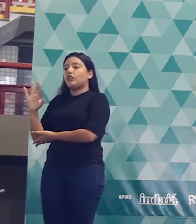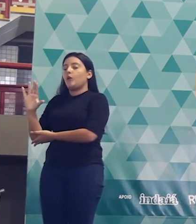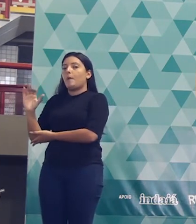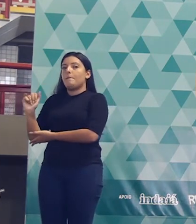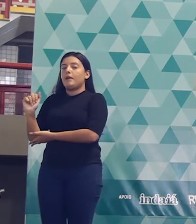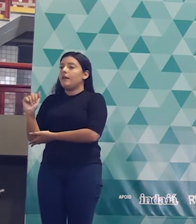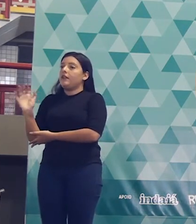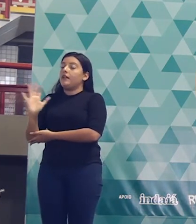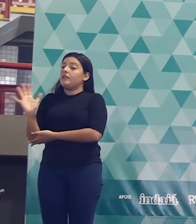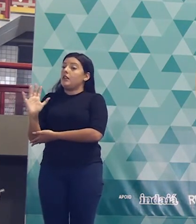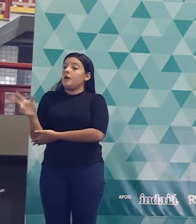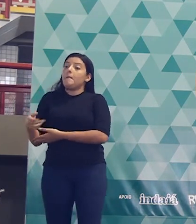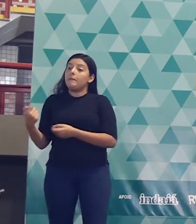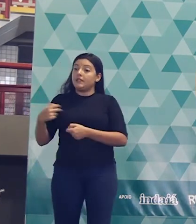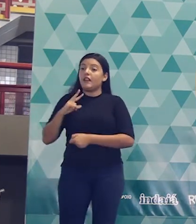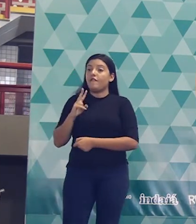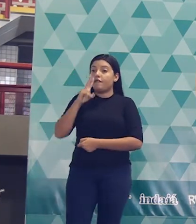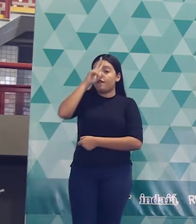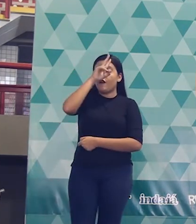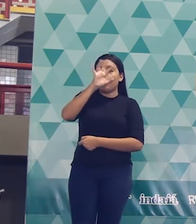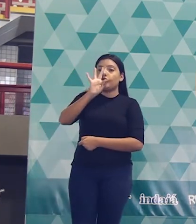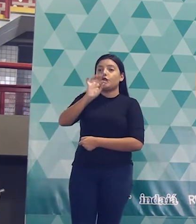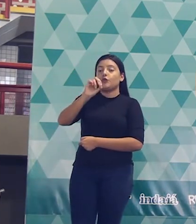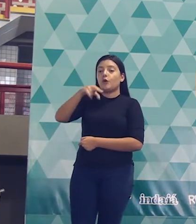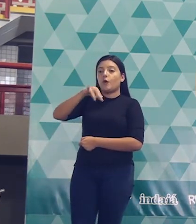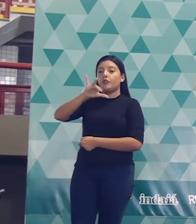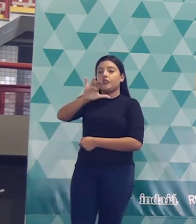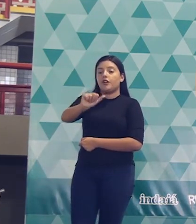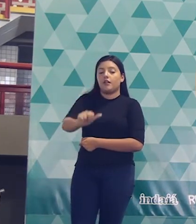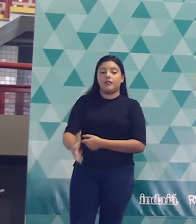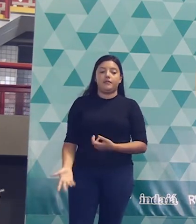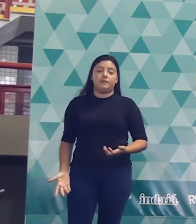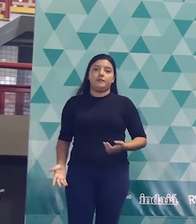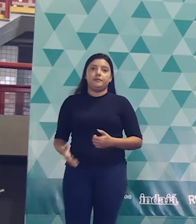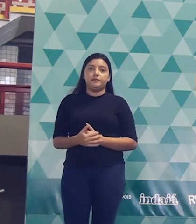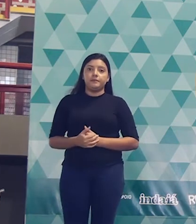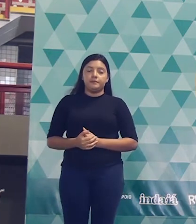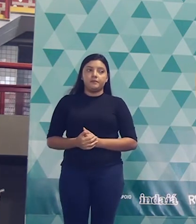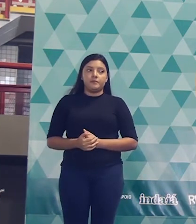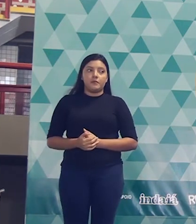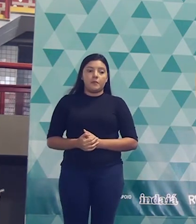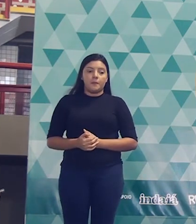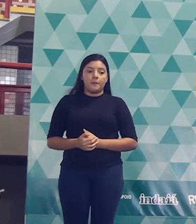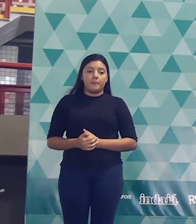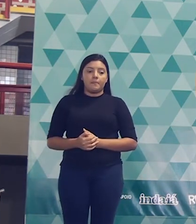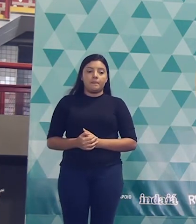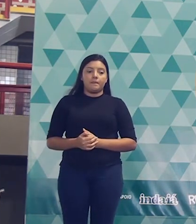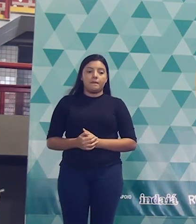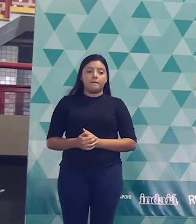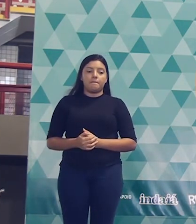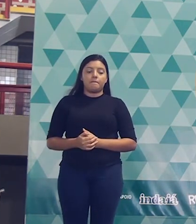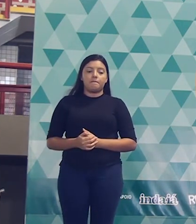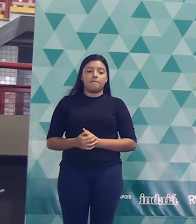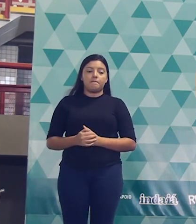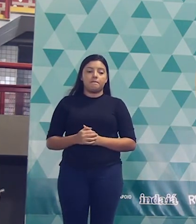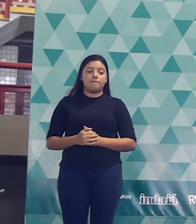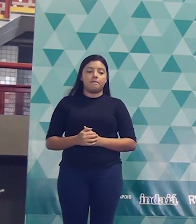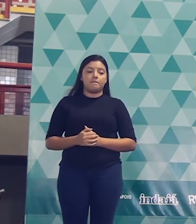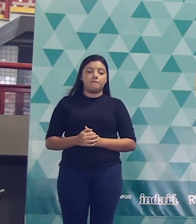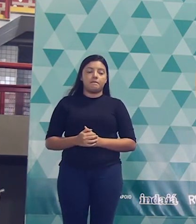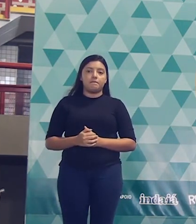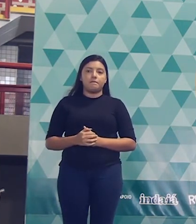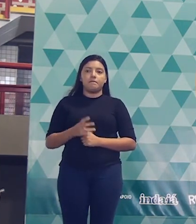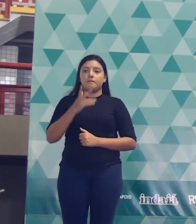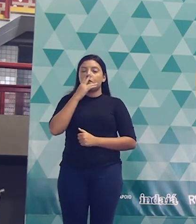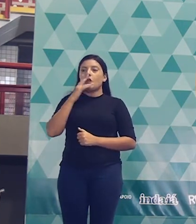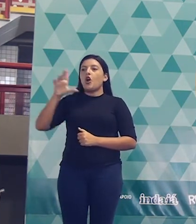sílaba tônica, tá? Sílaba métrica é diferente de sílaba gramatical. Vou danado pra cá tem, vou danado pra cá